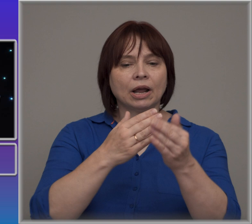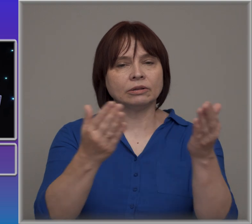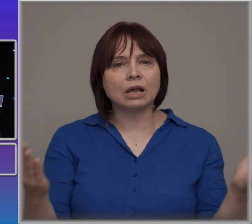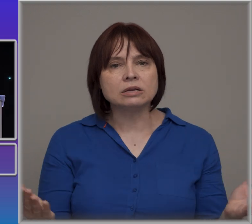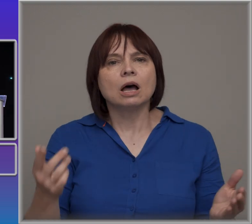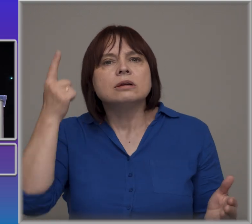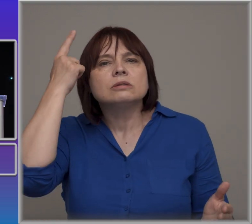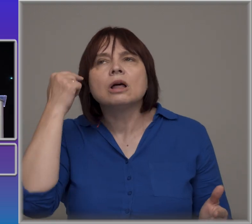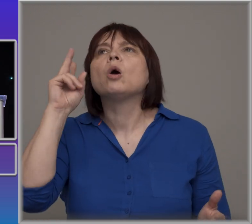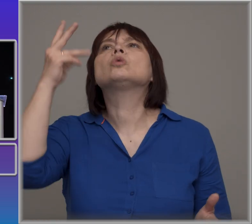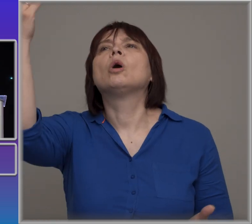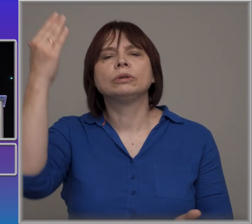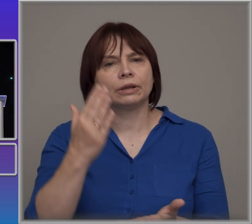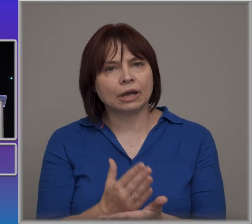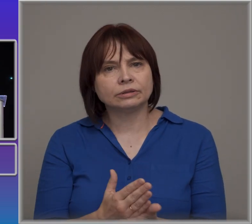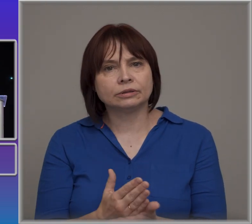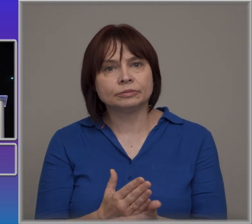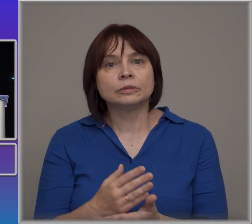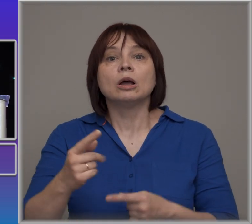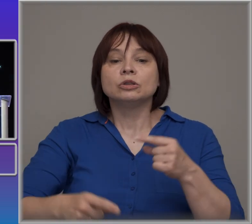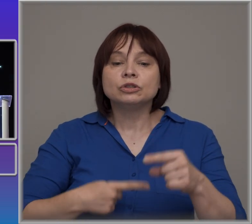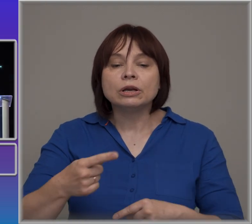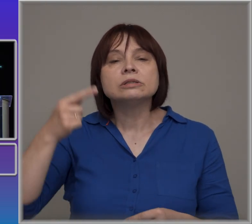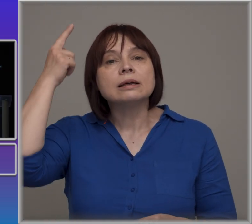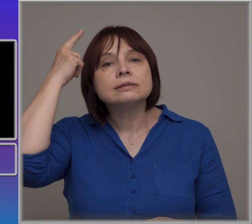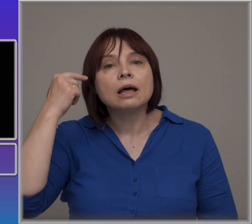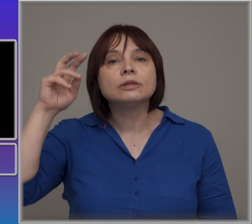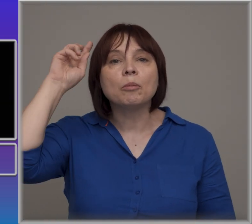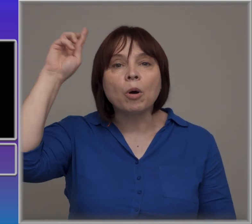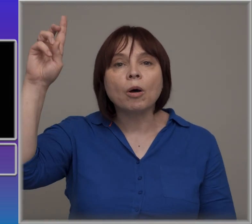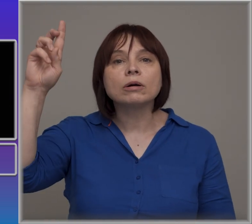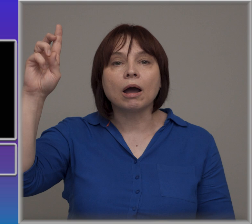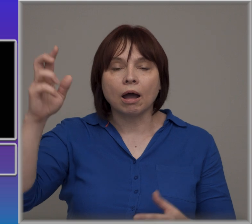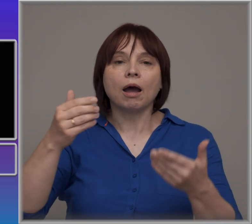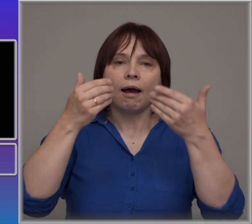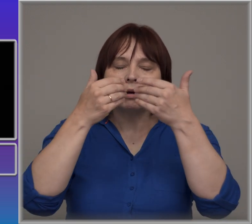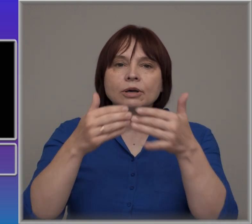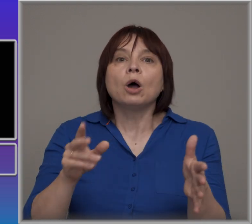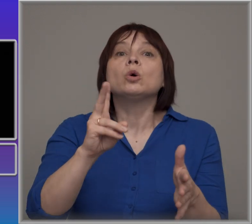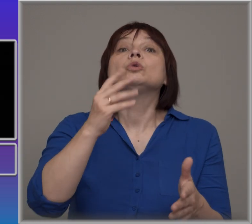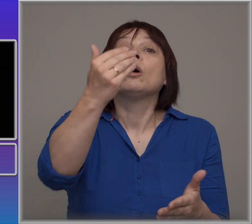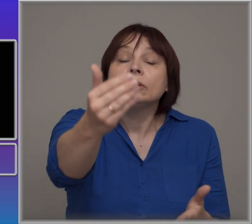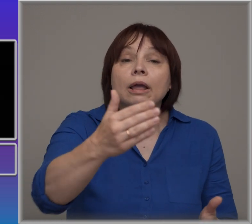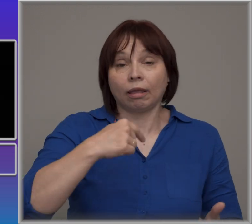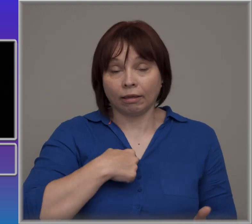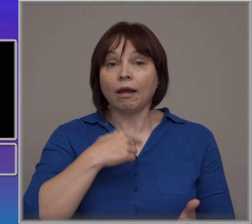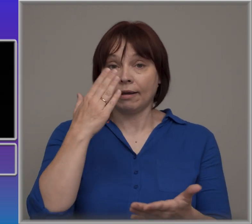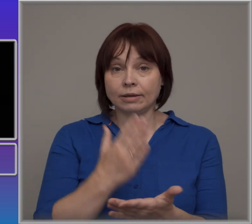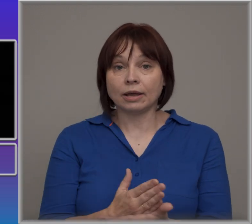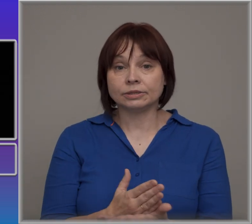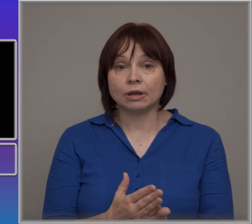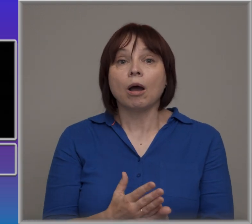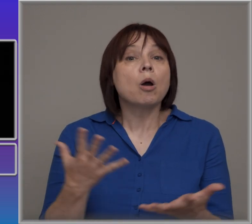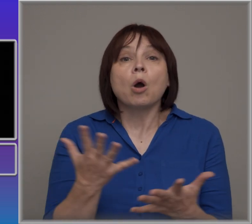это слово в Священном Писании имеет еще одно значение, которое говорит, которое переводится как «тень»